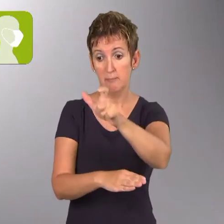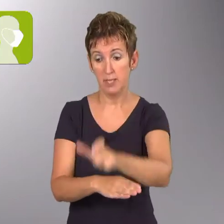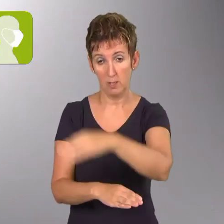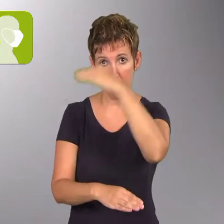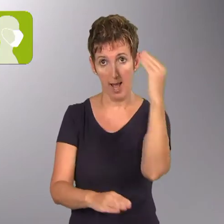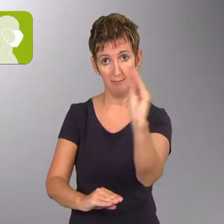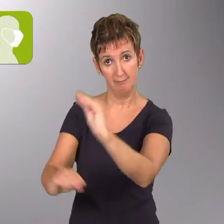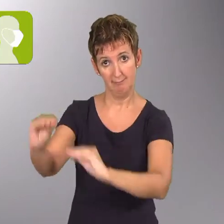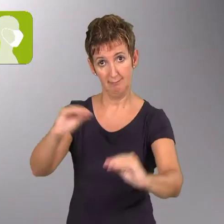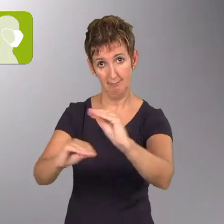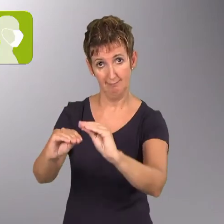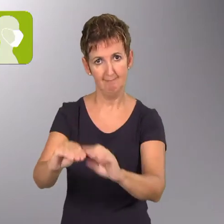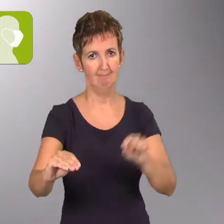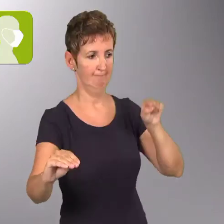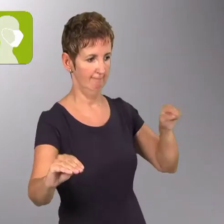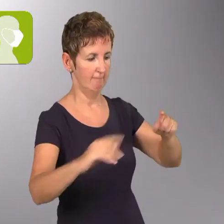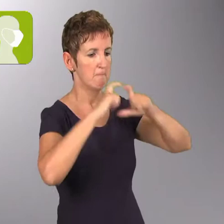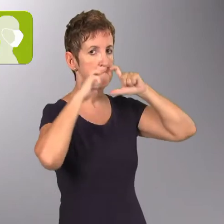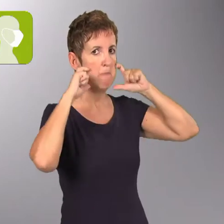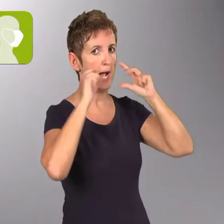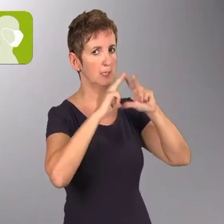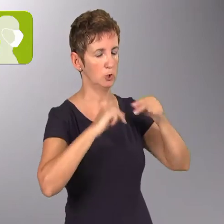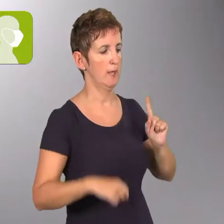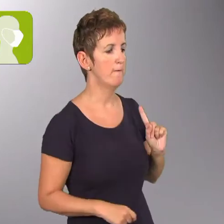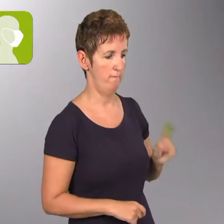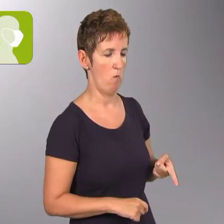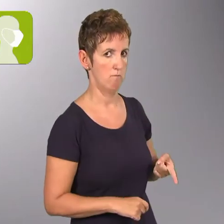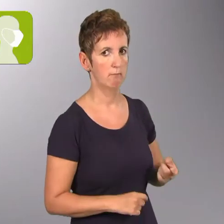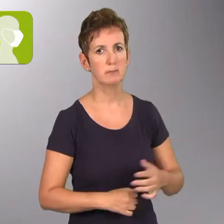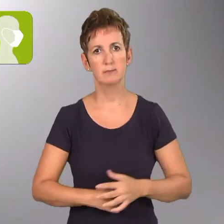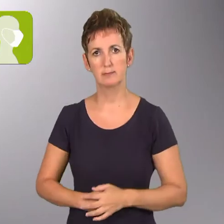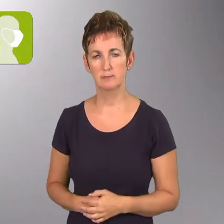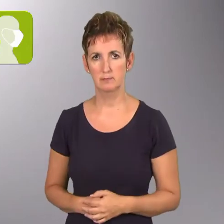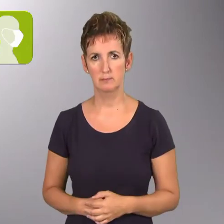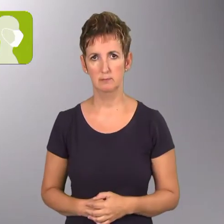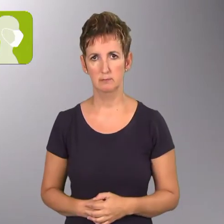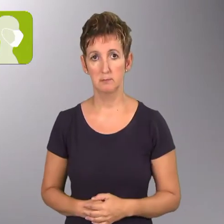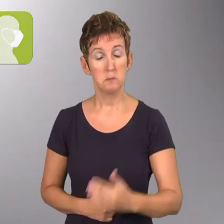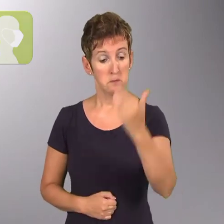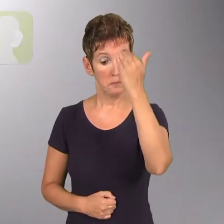Les personnes bien portantes soignant un malade à domicile doivent également porter un masque.